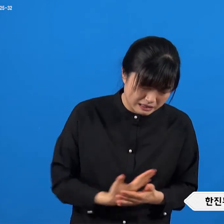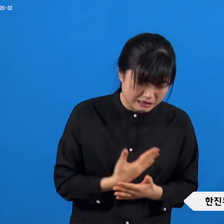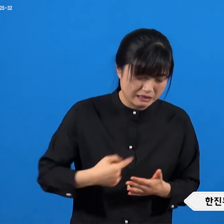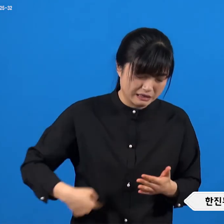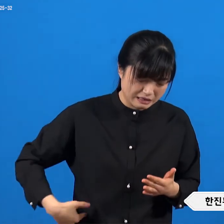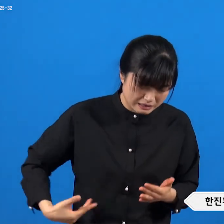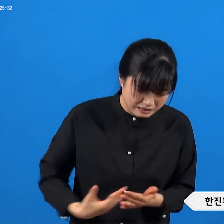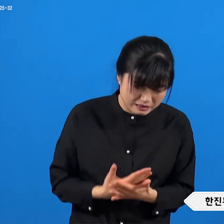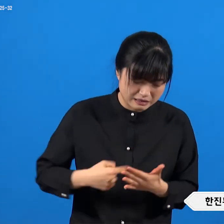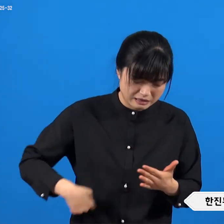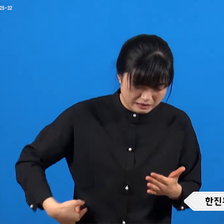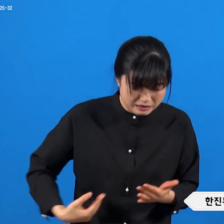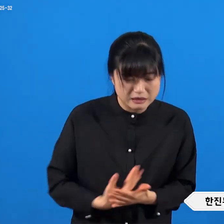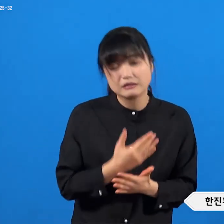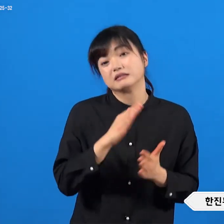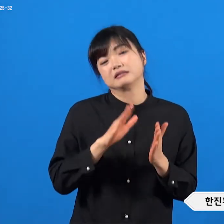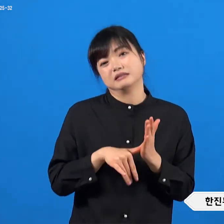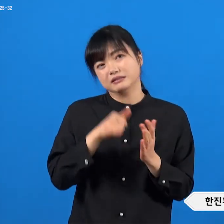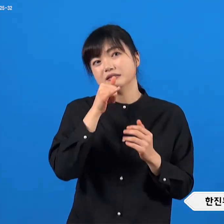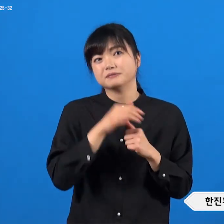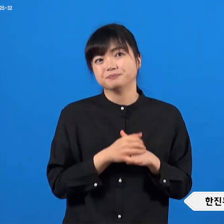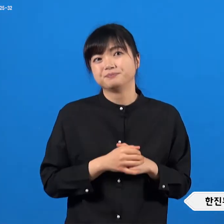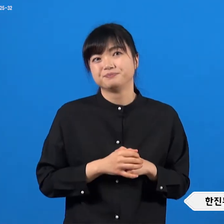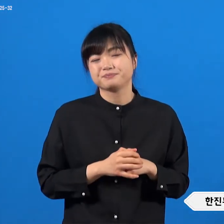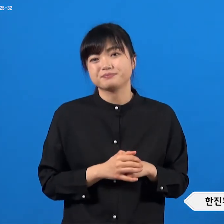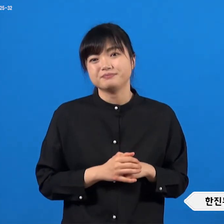가슴을 치면서 회개할 때가 있습니다.